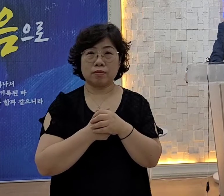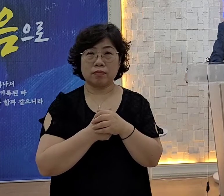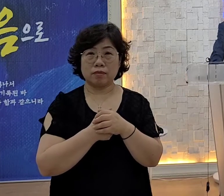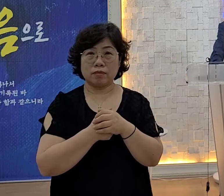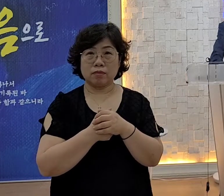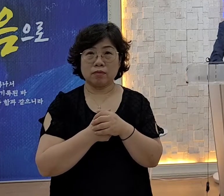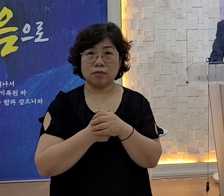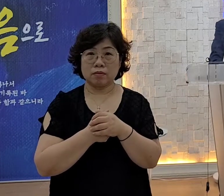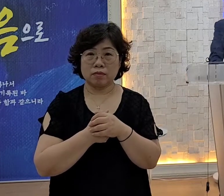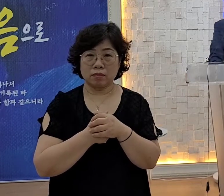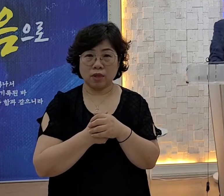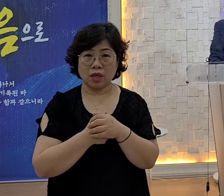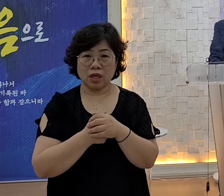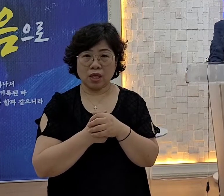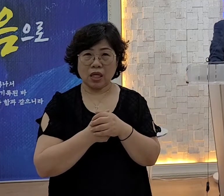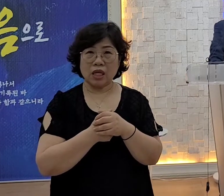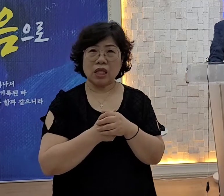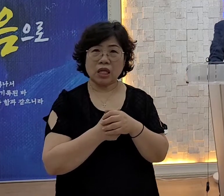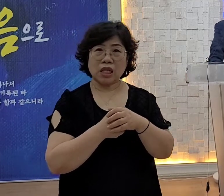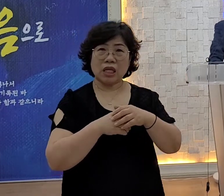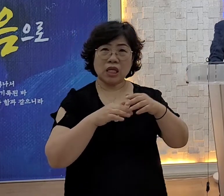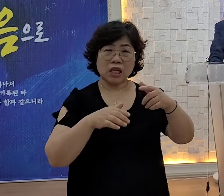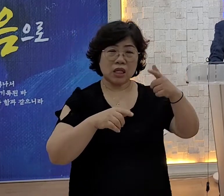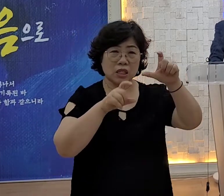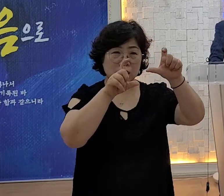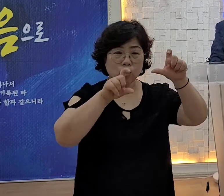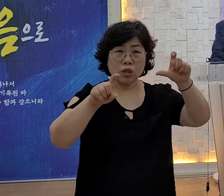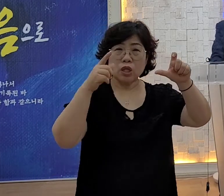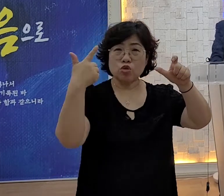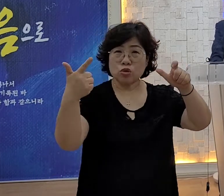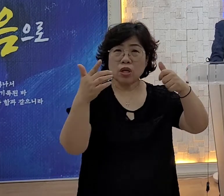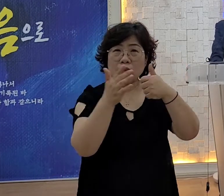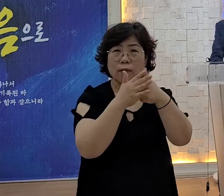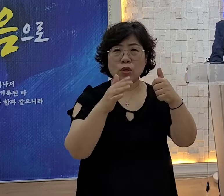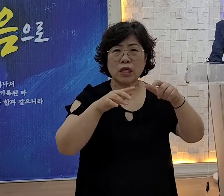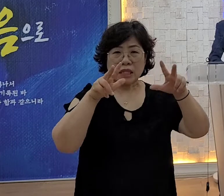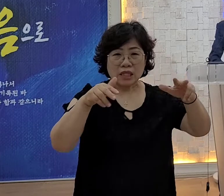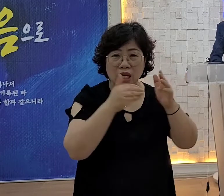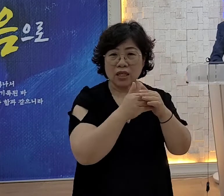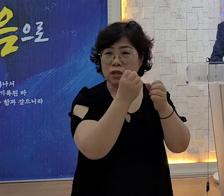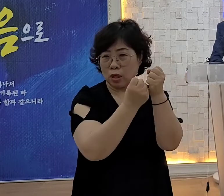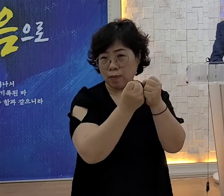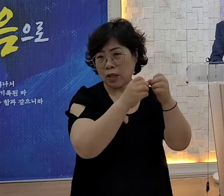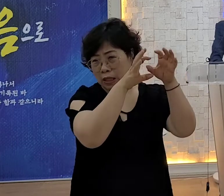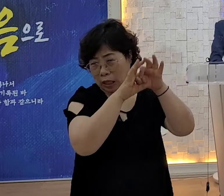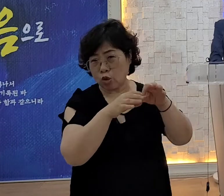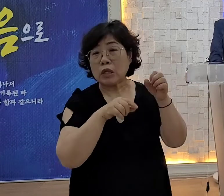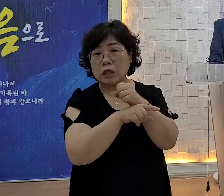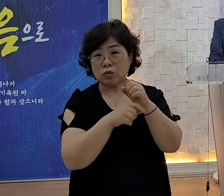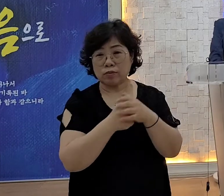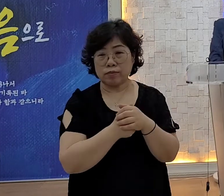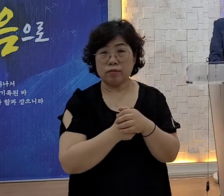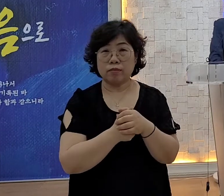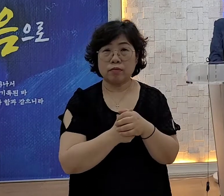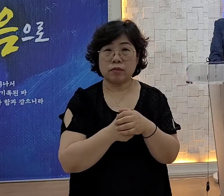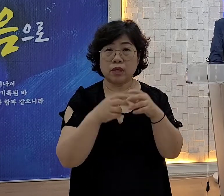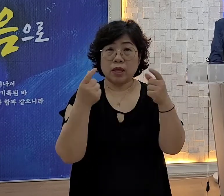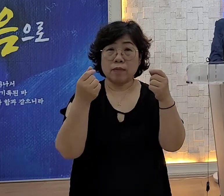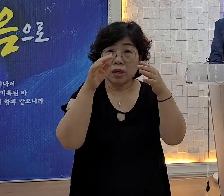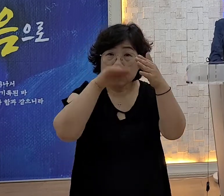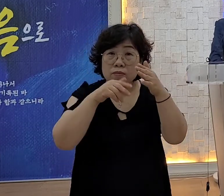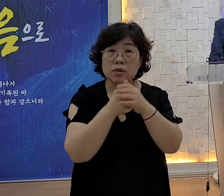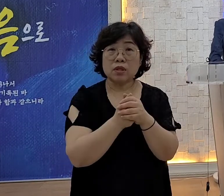똑같은 말씀. 제가 이것 때문에 여기 지금 이렇게 지금 설명하고 있는 거예요. 자, 창세기 15장 6절 우리 다 같이 한번